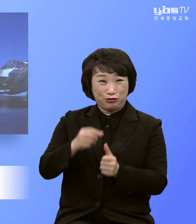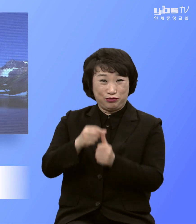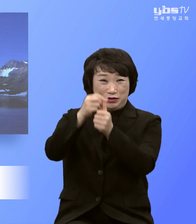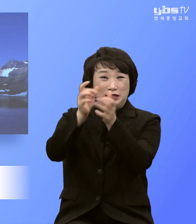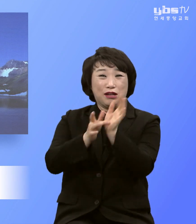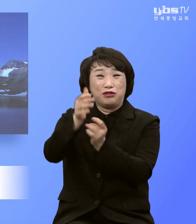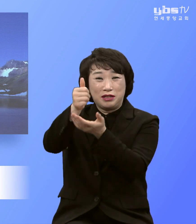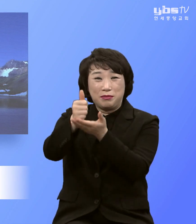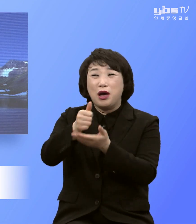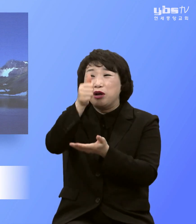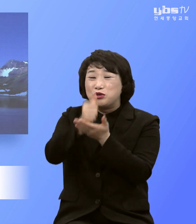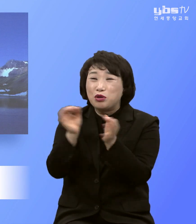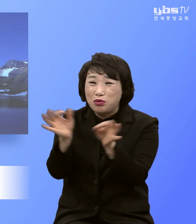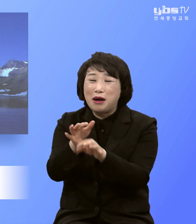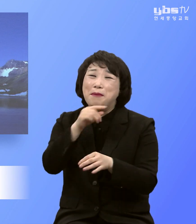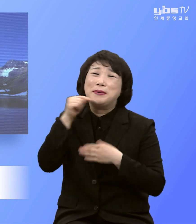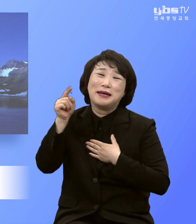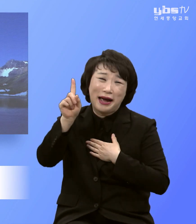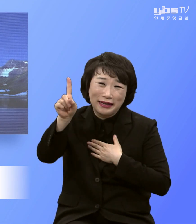예수의 속죄의 피,